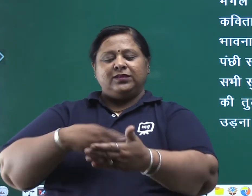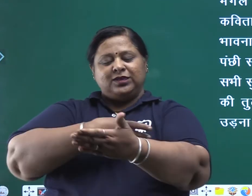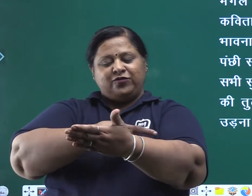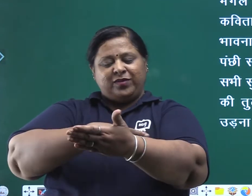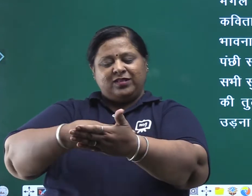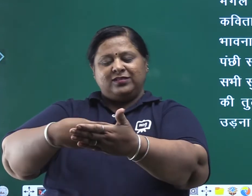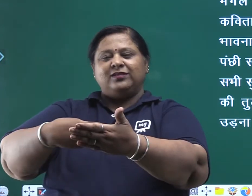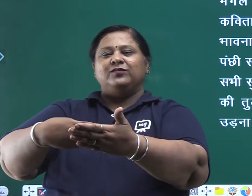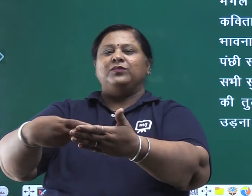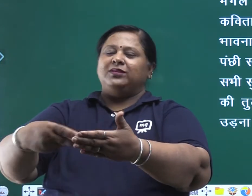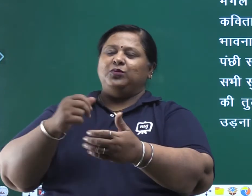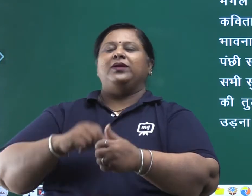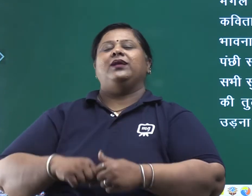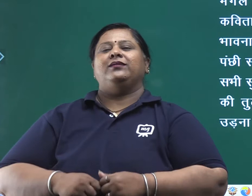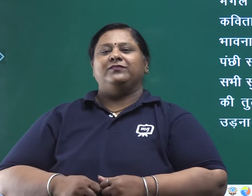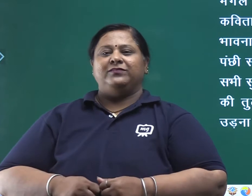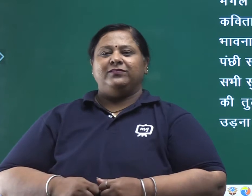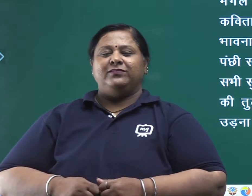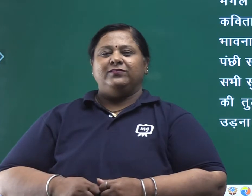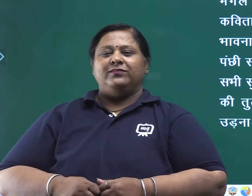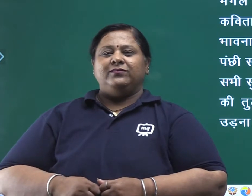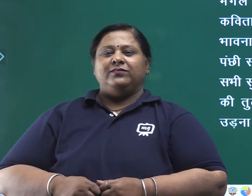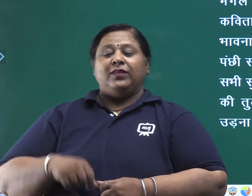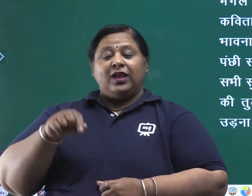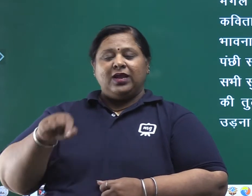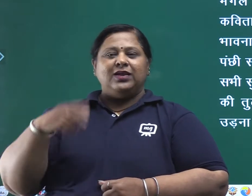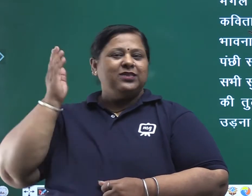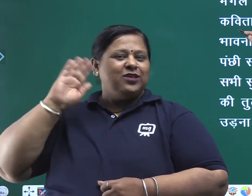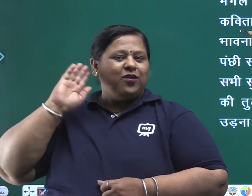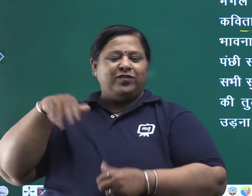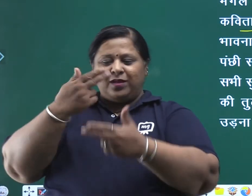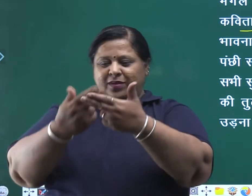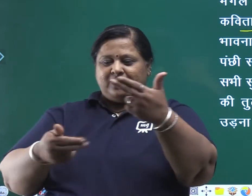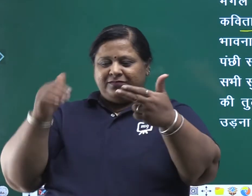शिवमंगल सिंह सुमन है। इस कविता में